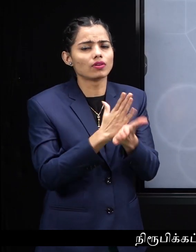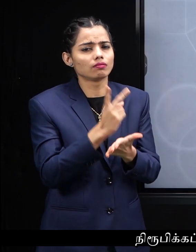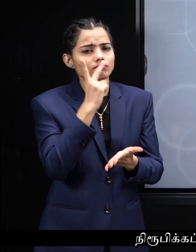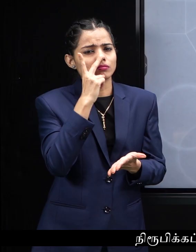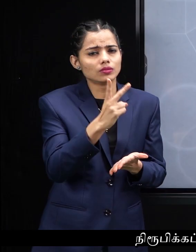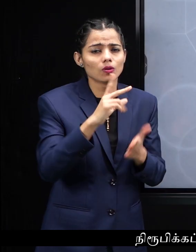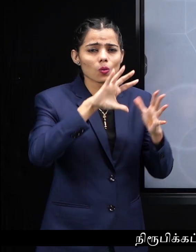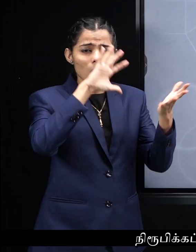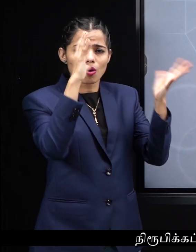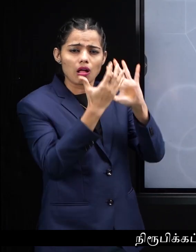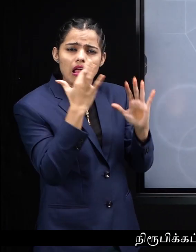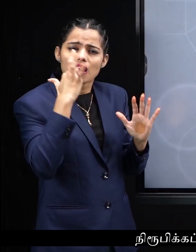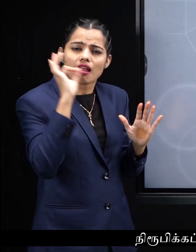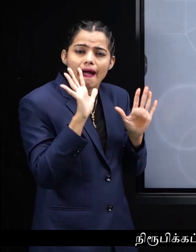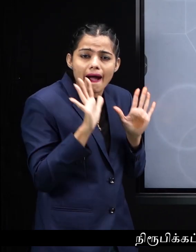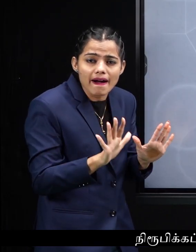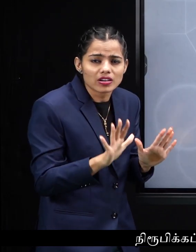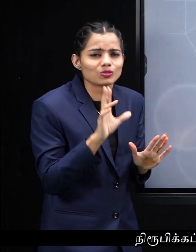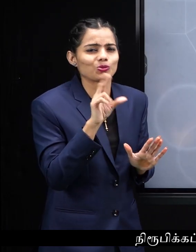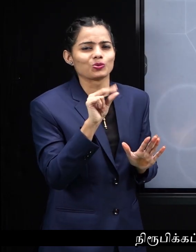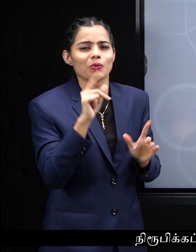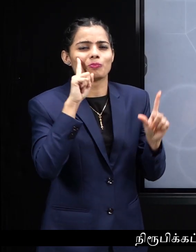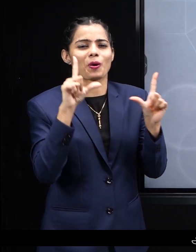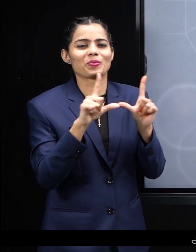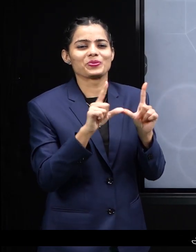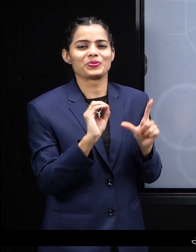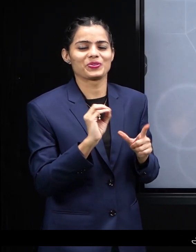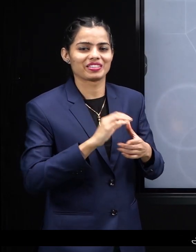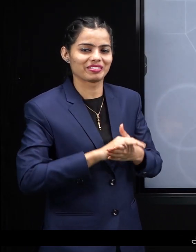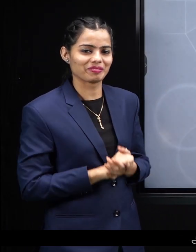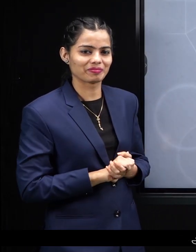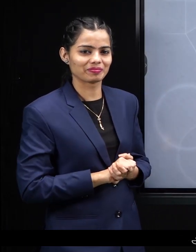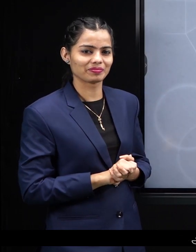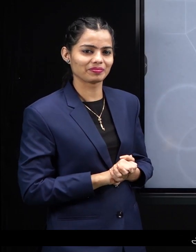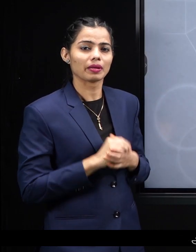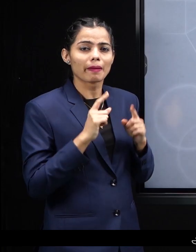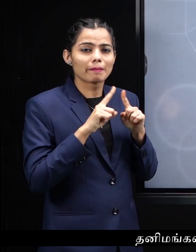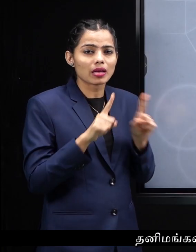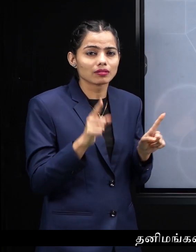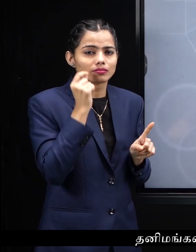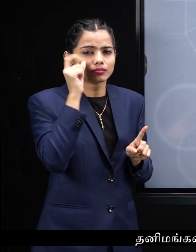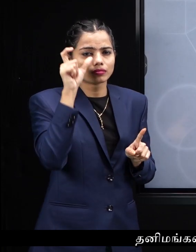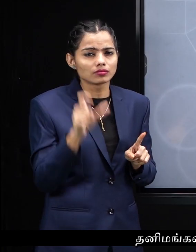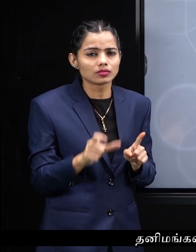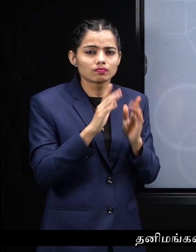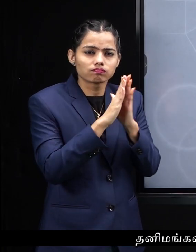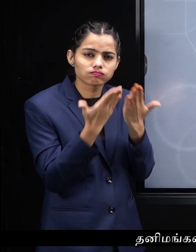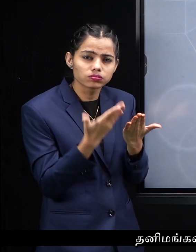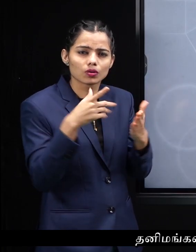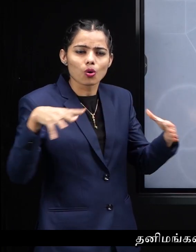நிரூபிக்கப்படாத வெளிப்படையான உலகளாவிய உண்மைகளின் அனுமானங்கள் ஆகும். ஆனால் யூக்ளிட் தனது தனிமங்கள் என்ற புத்தகத்தில் வடிவியல்